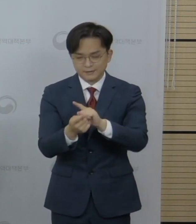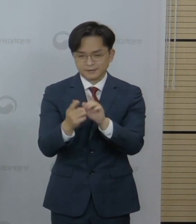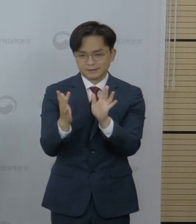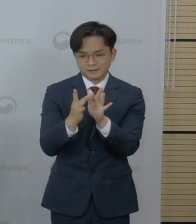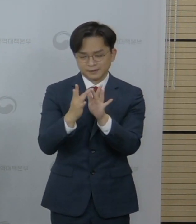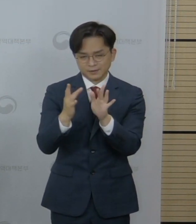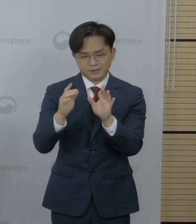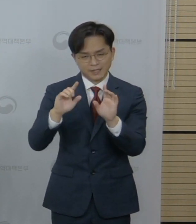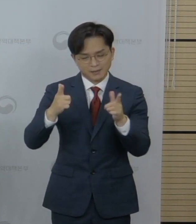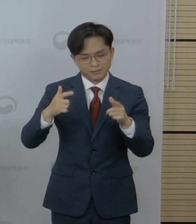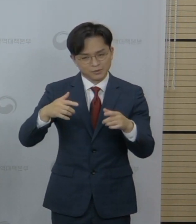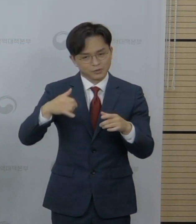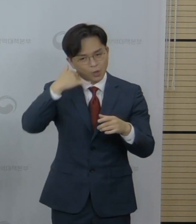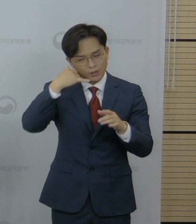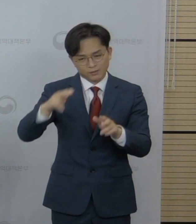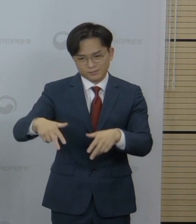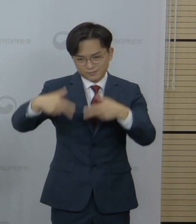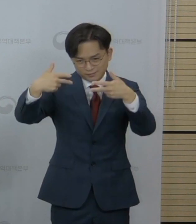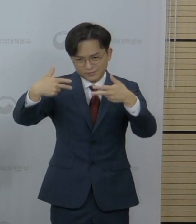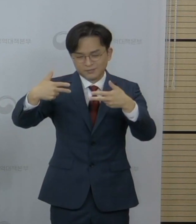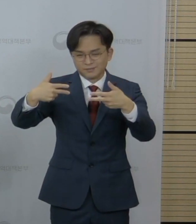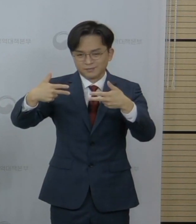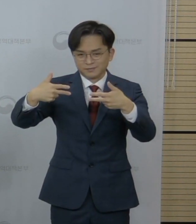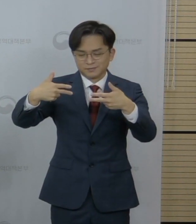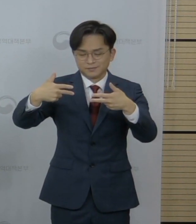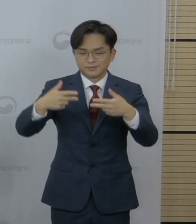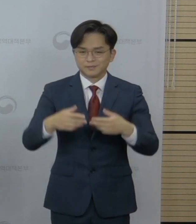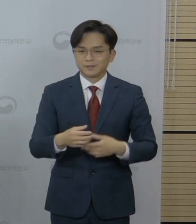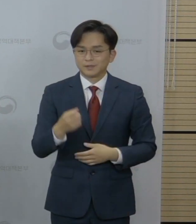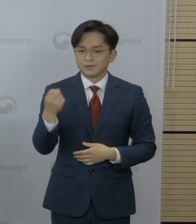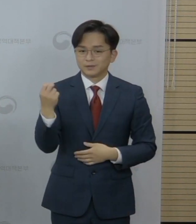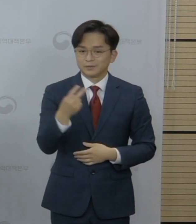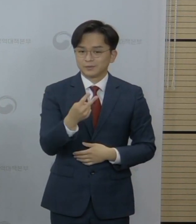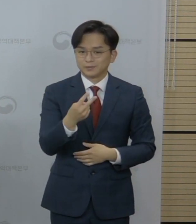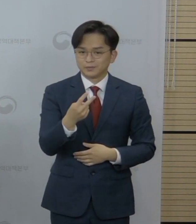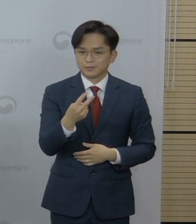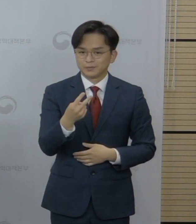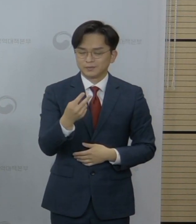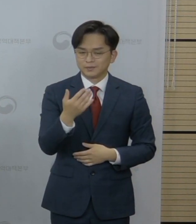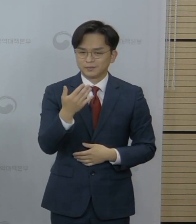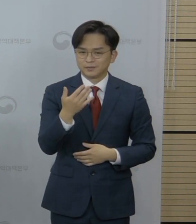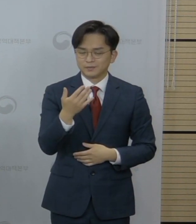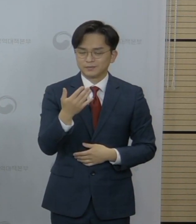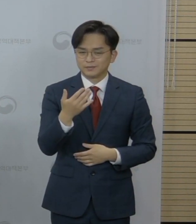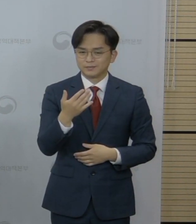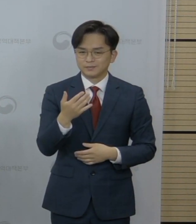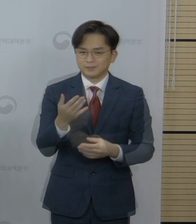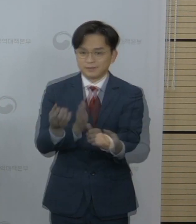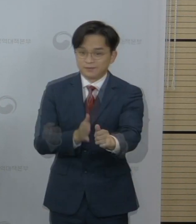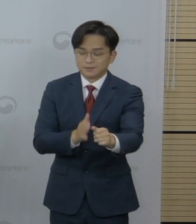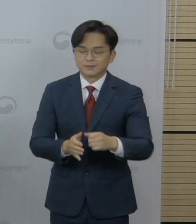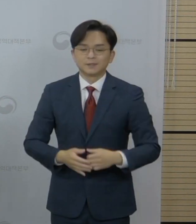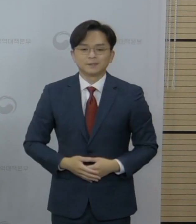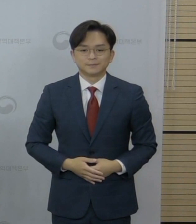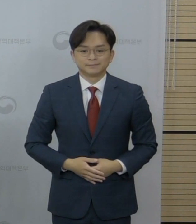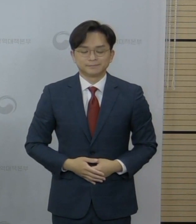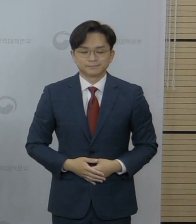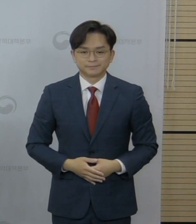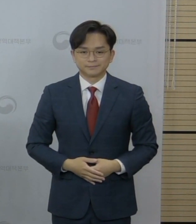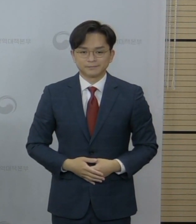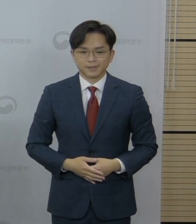주시고 각종 다중이용시설에 대한 방문은 자제해 주시길 부탁드립니다.